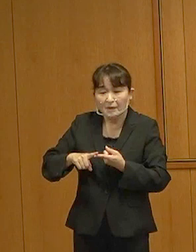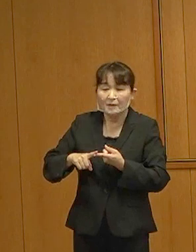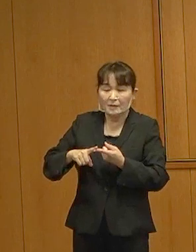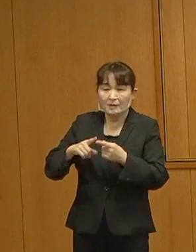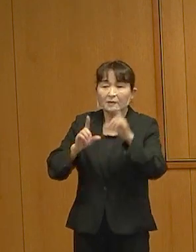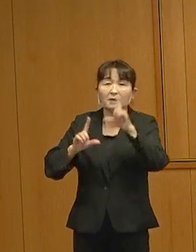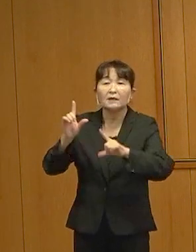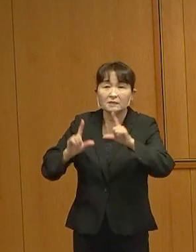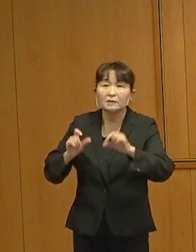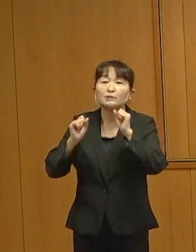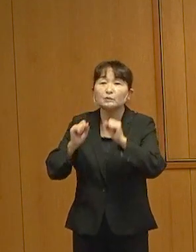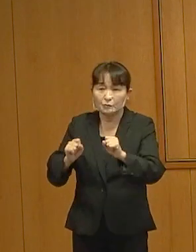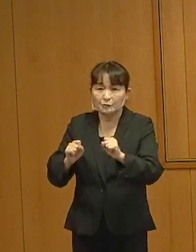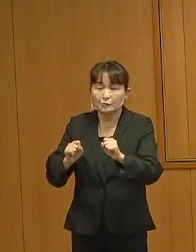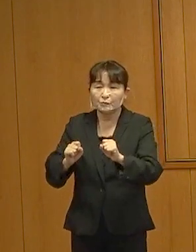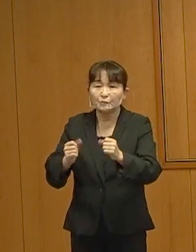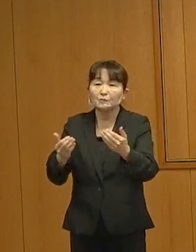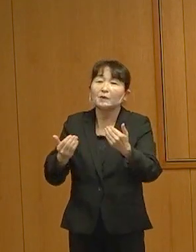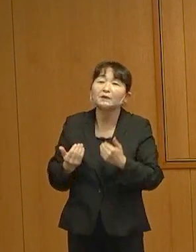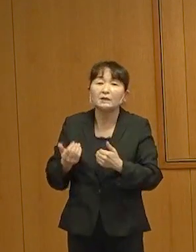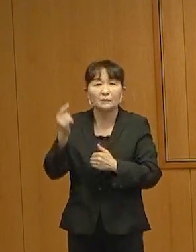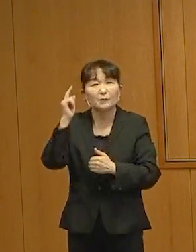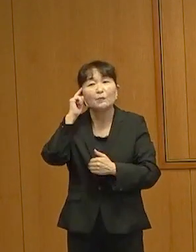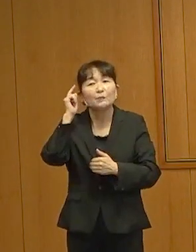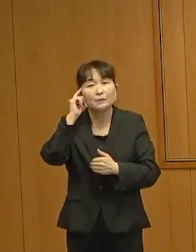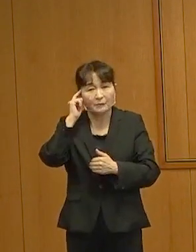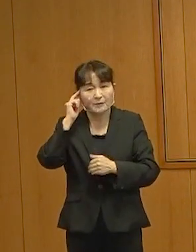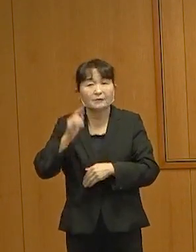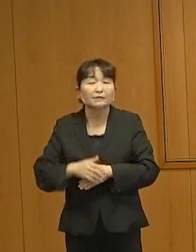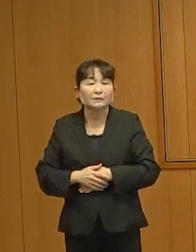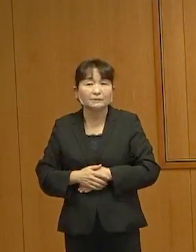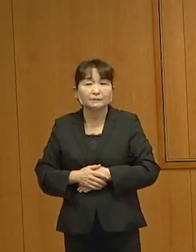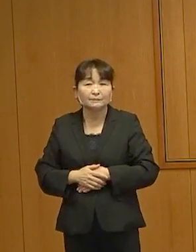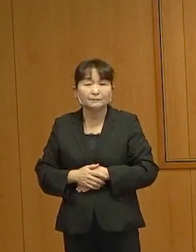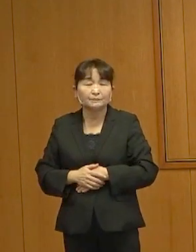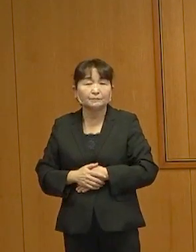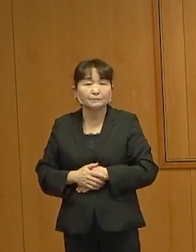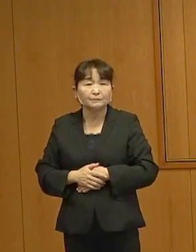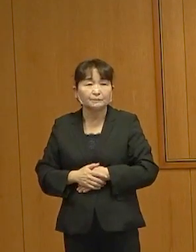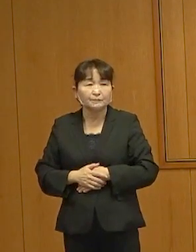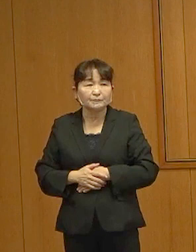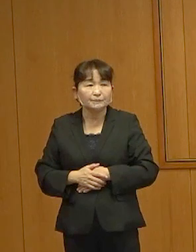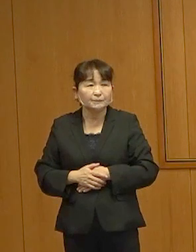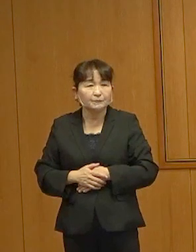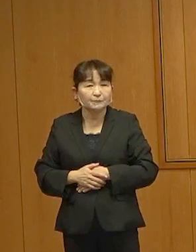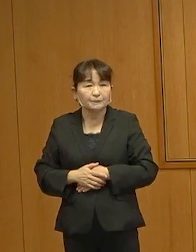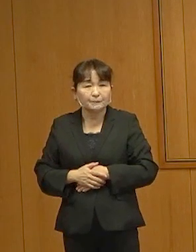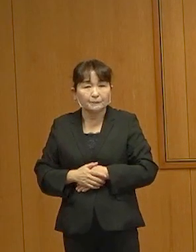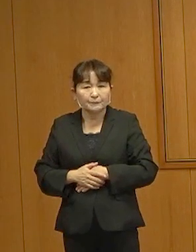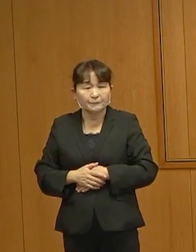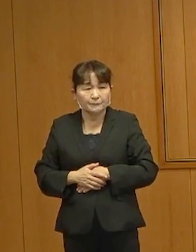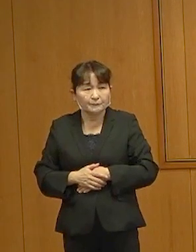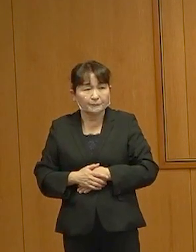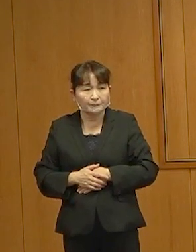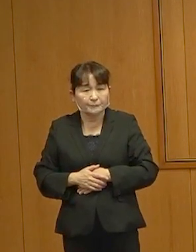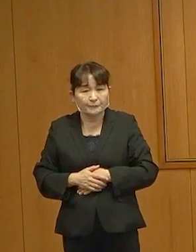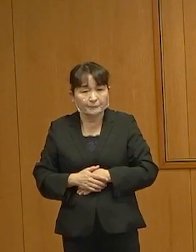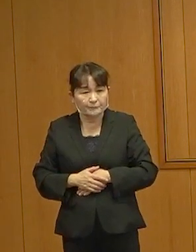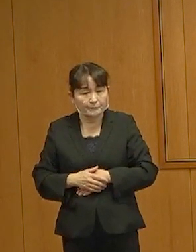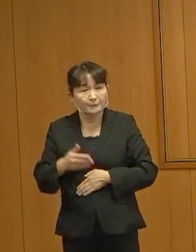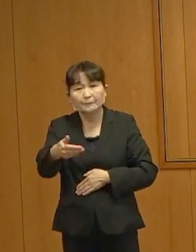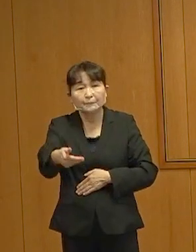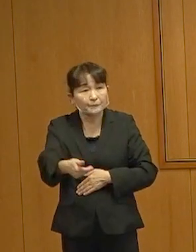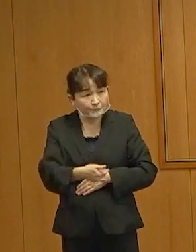と皆さん方にお示しをすべきではないかなというふうに思ってます。 で、今市長も言及されたところ